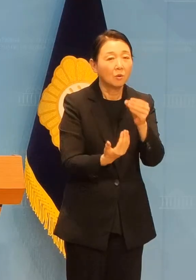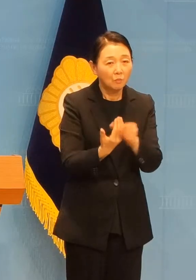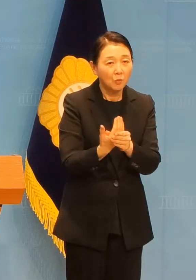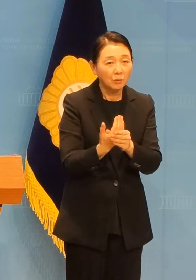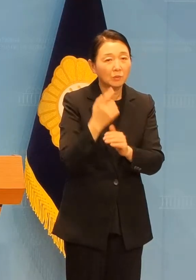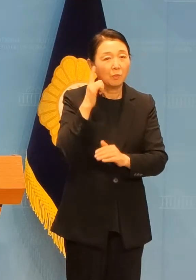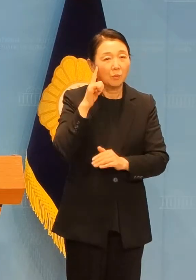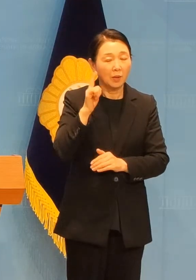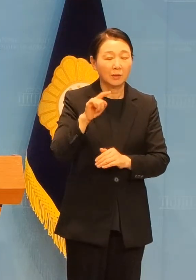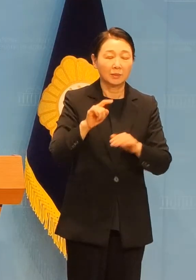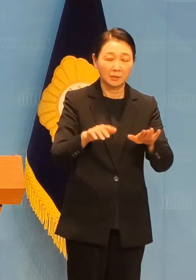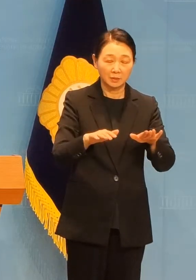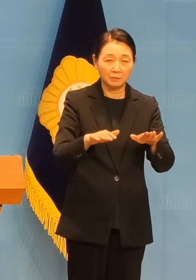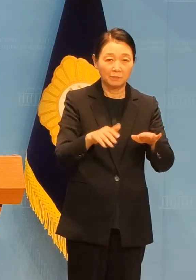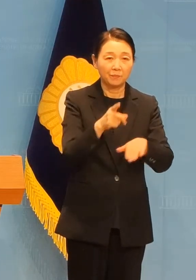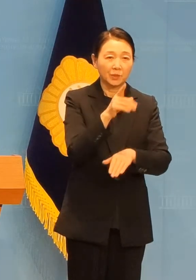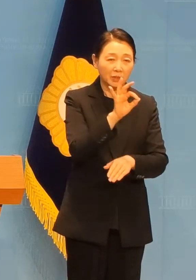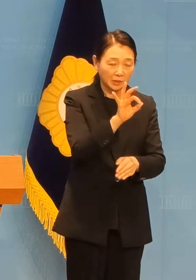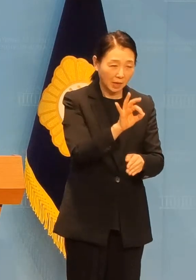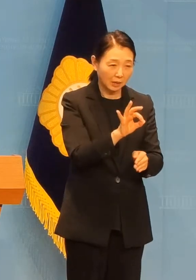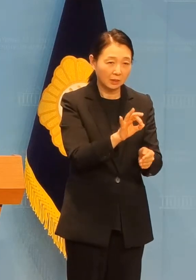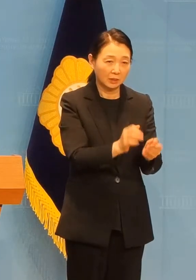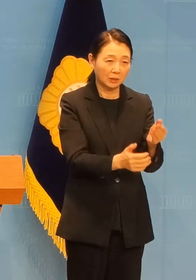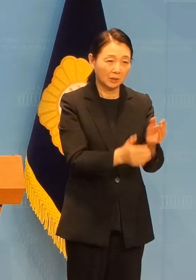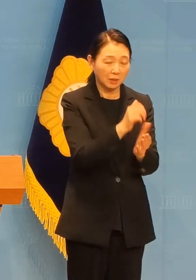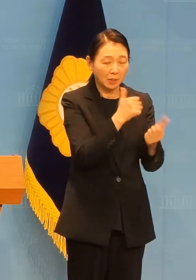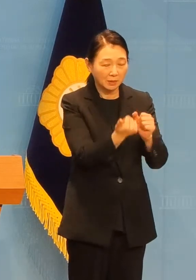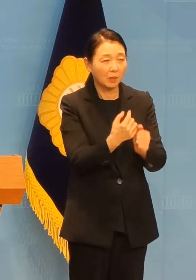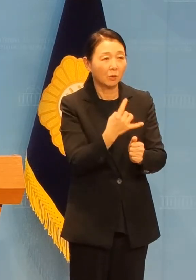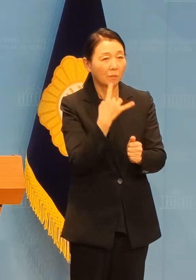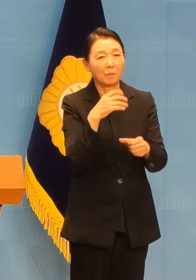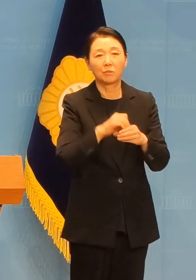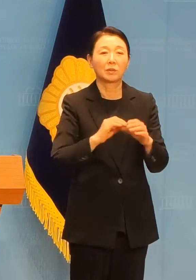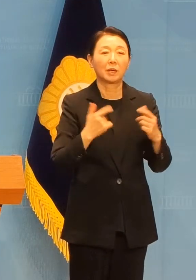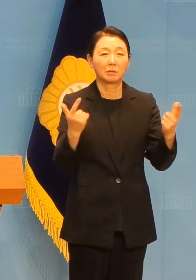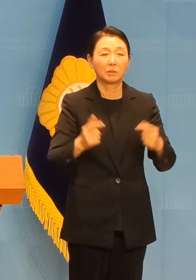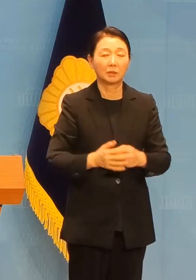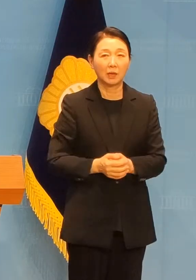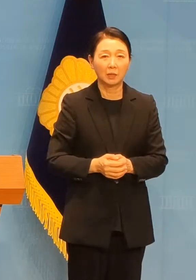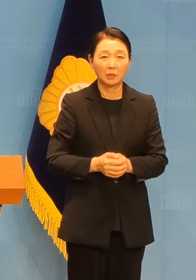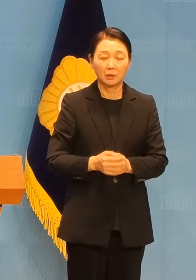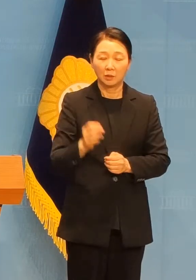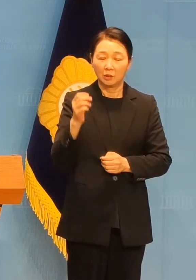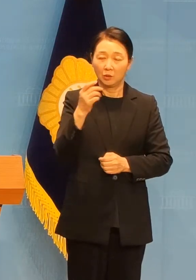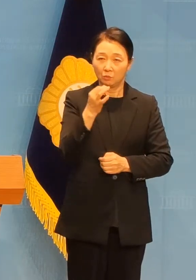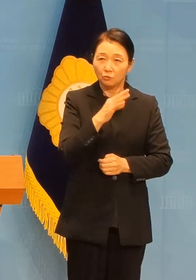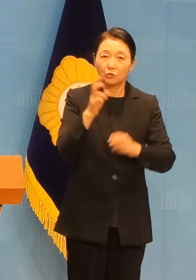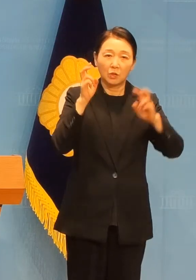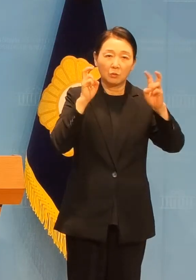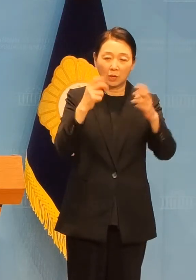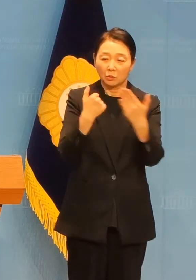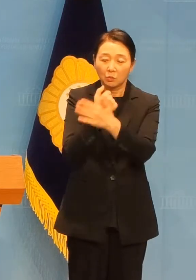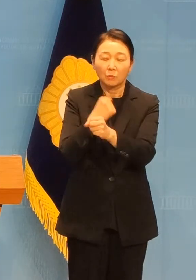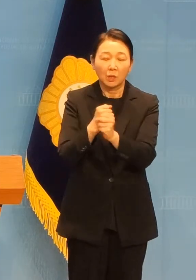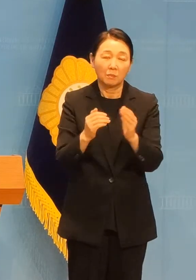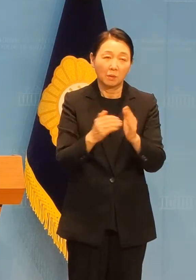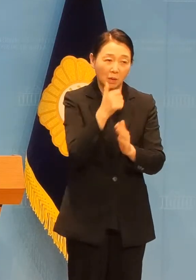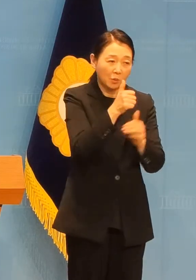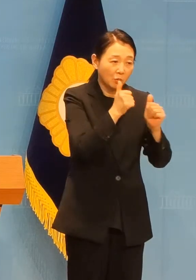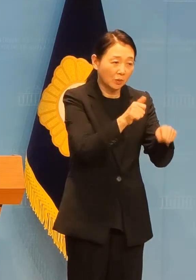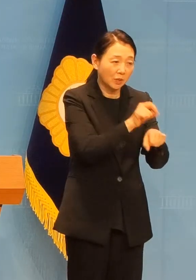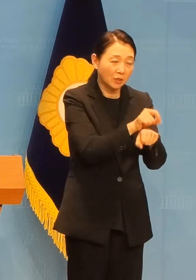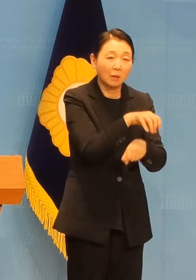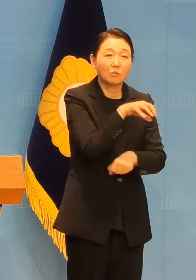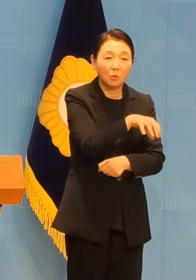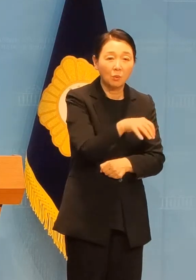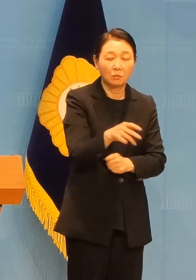비단 장덕준 씨 사건에만 그치지 않을 것입니다. 재벌 기업의 호위무사를 자처하는 김앤장과